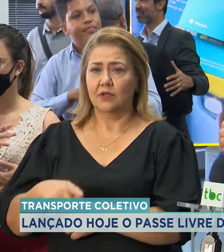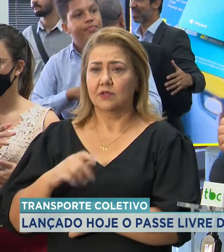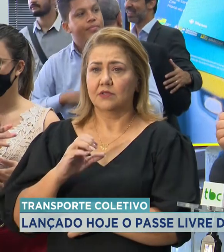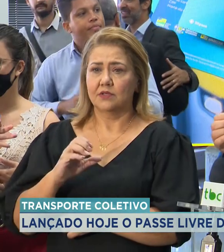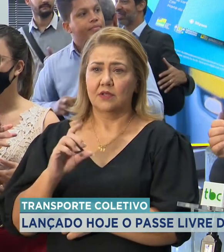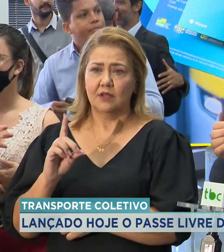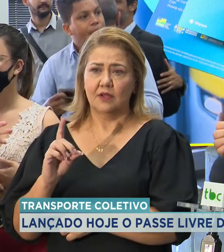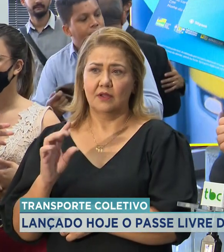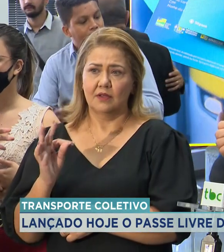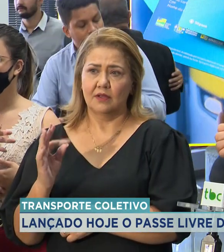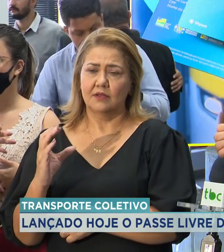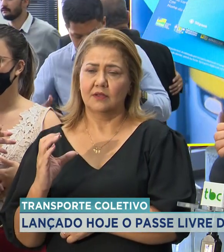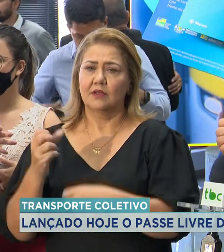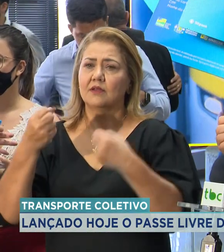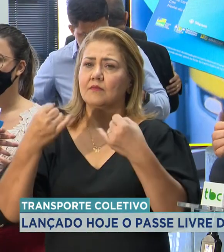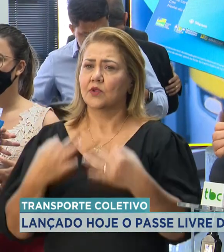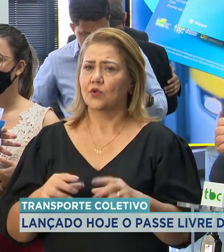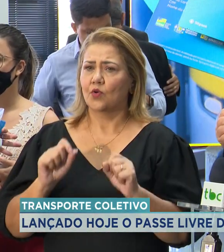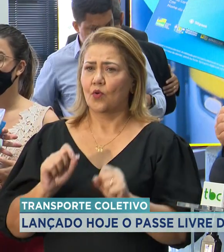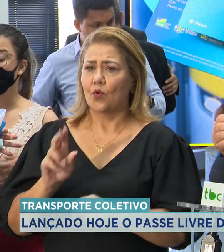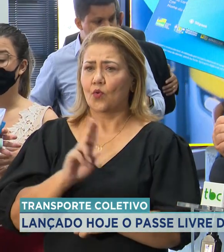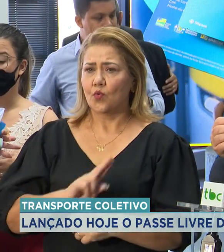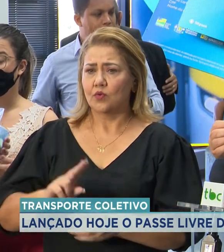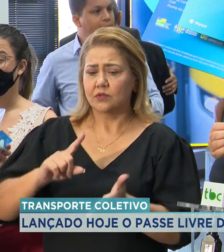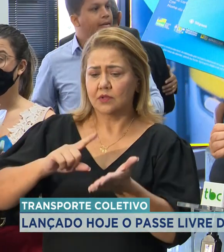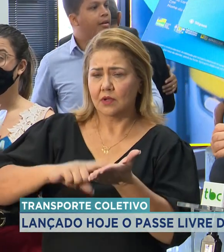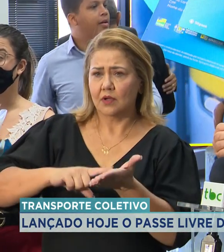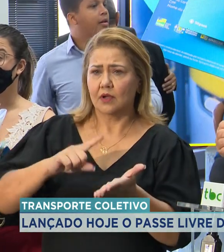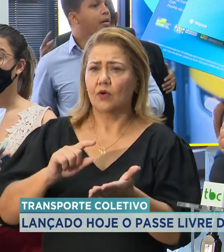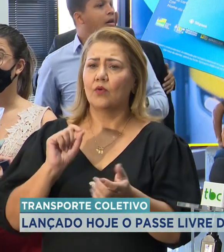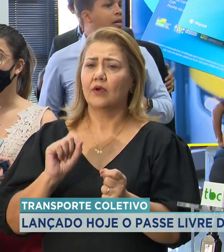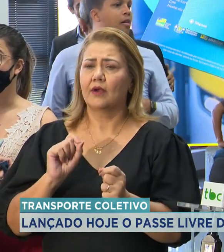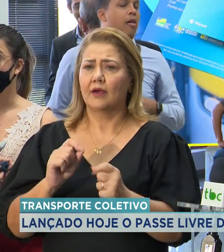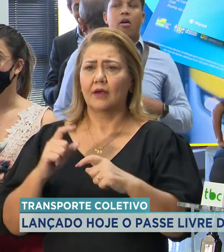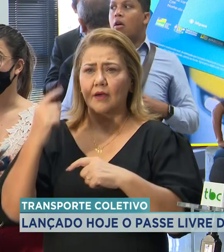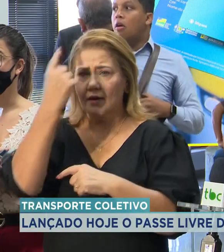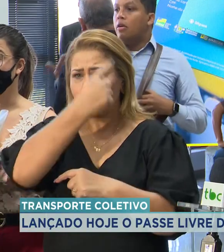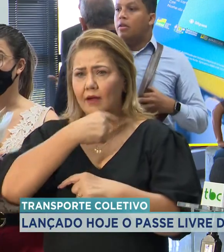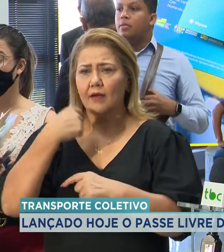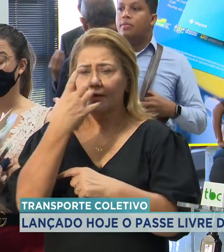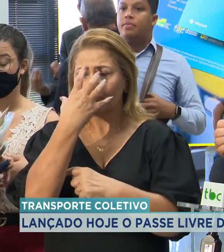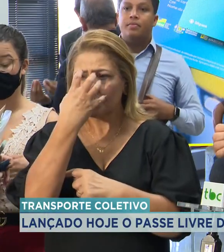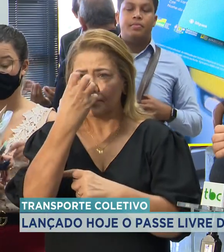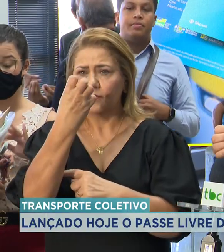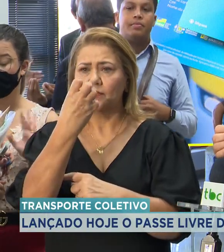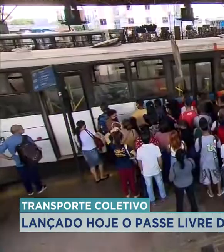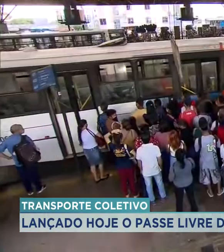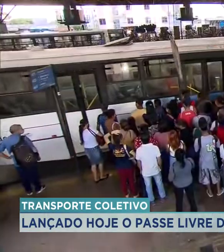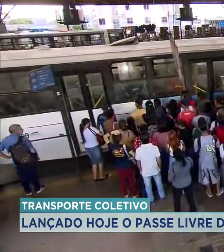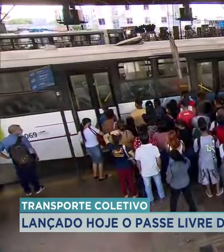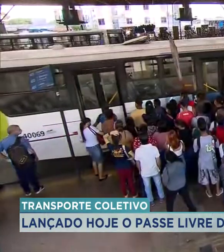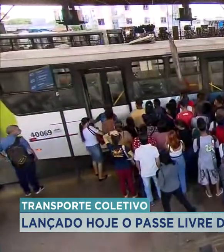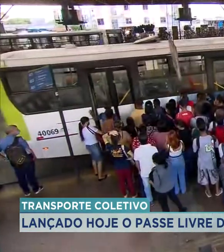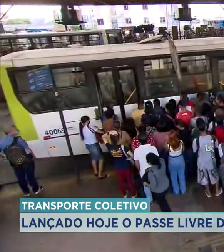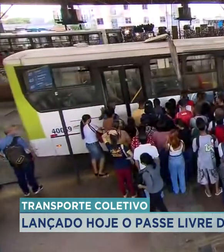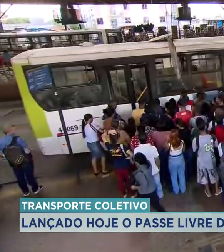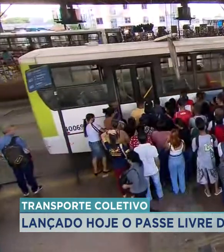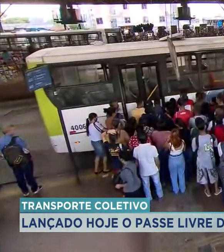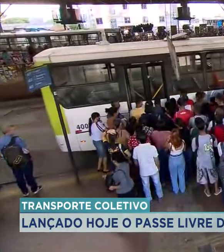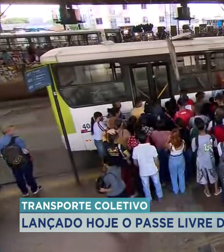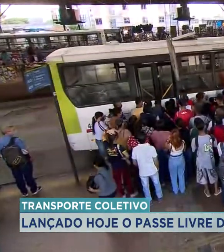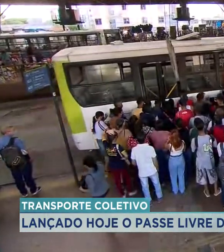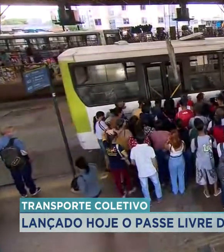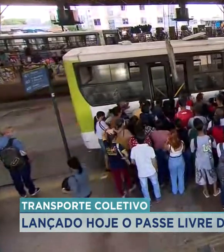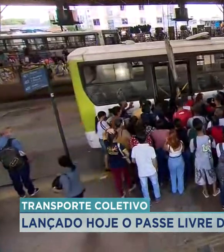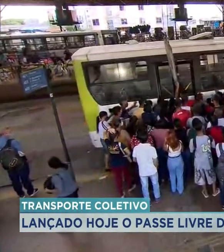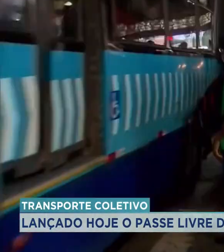citypass.com.br. Ele utilizará também da biometria facial. Então, por isso que é pessoal e intransferível. Mas vem cá, com a